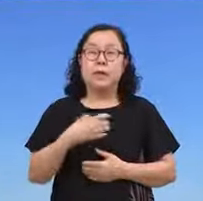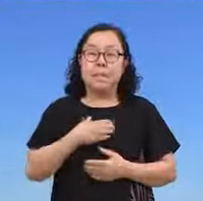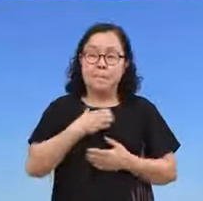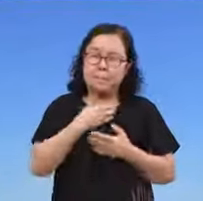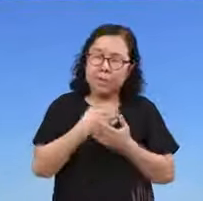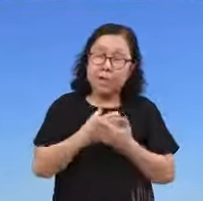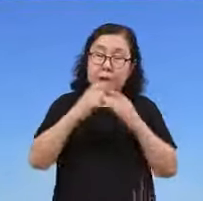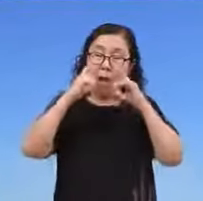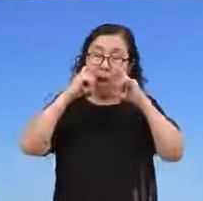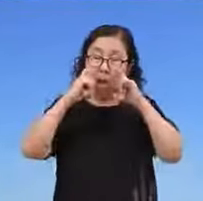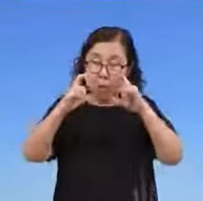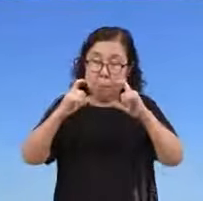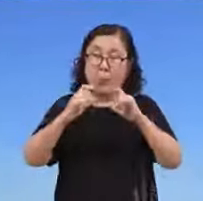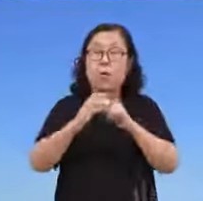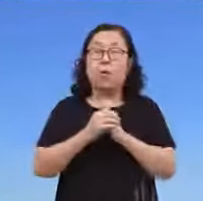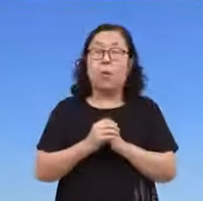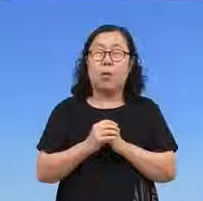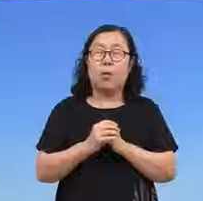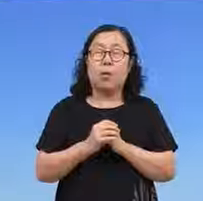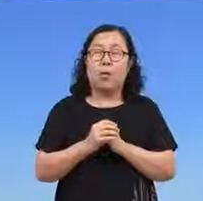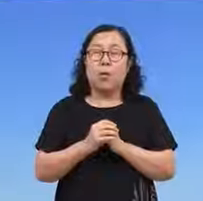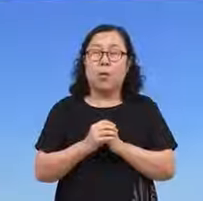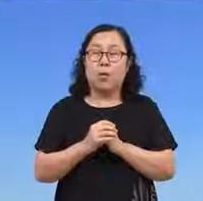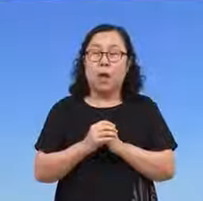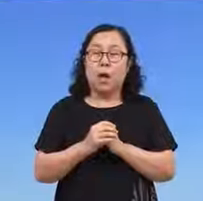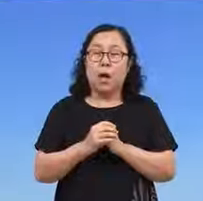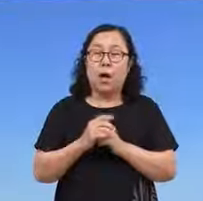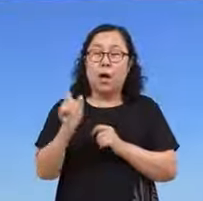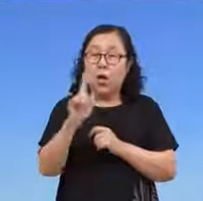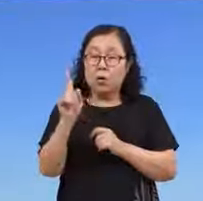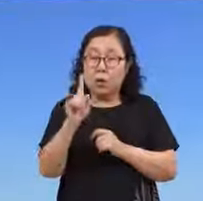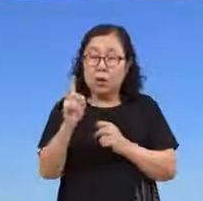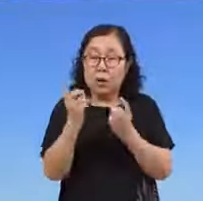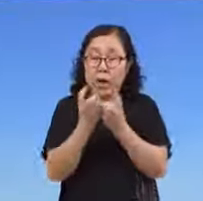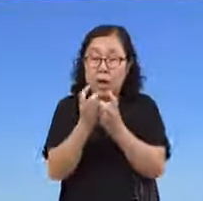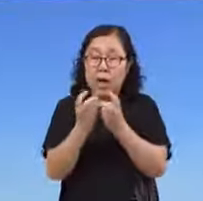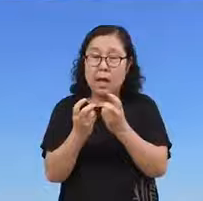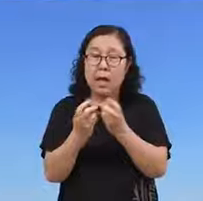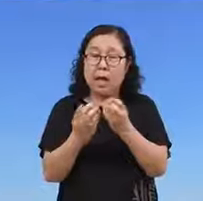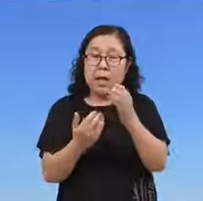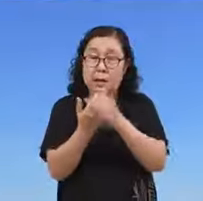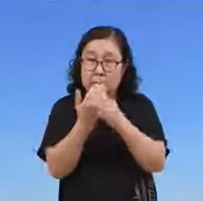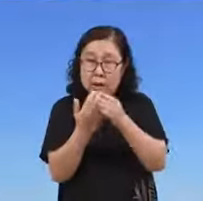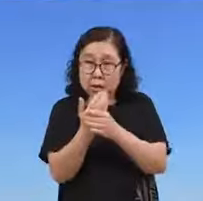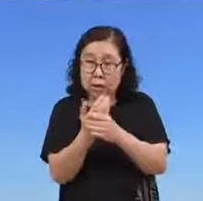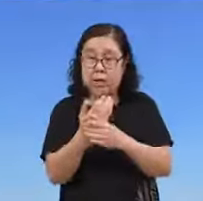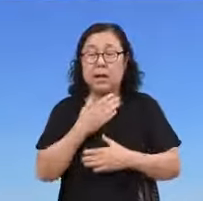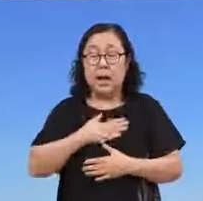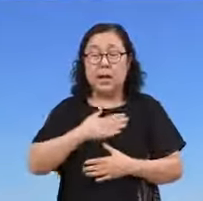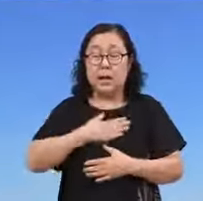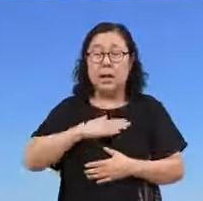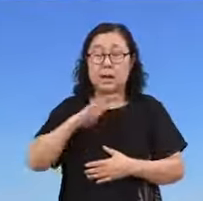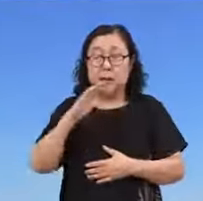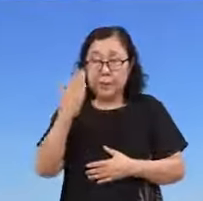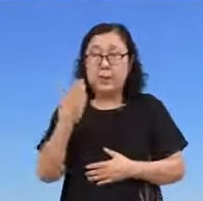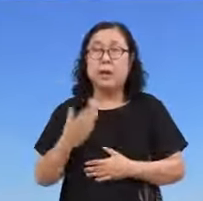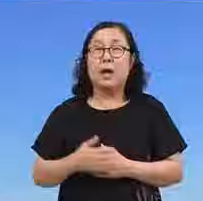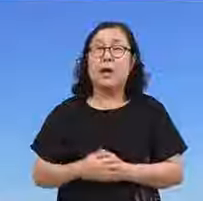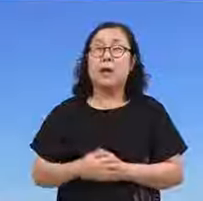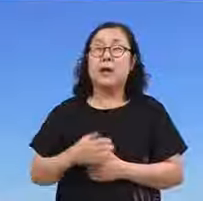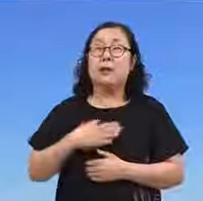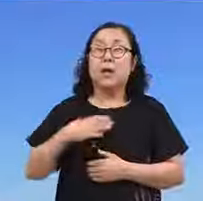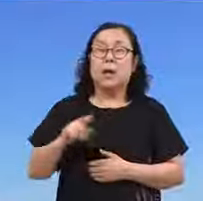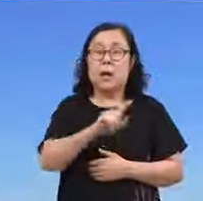이 감격의 선포가 어떤 맥락에서 나왔는지를 아셔야 됩니다. 바로 앞인 창세기 28장 15절의 내용이